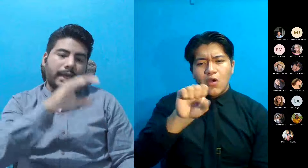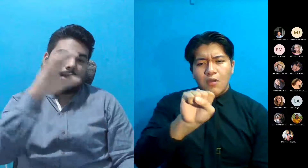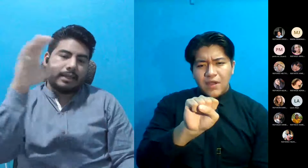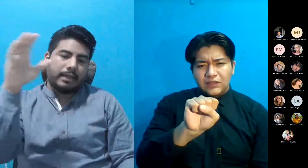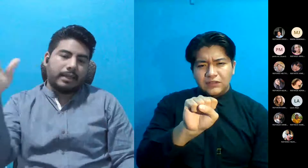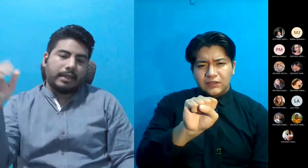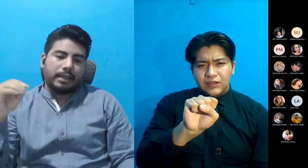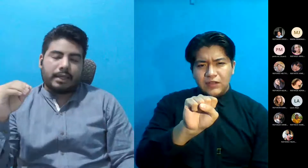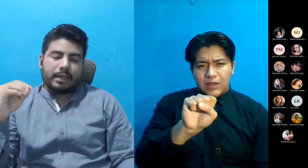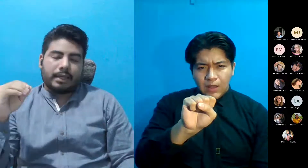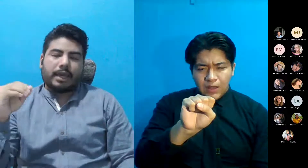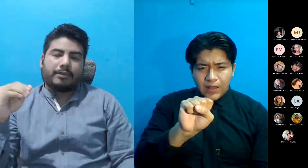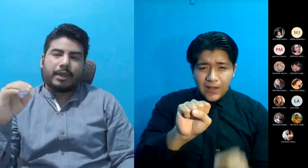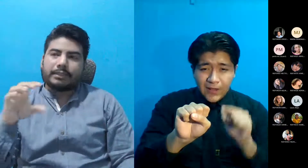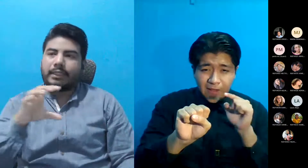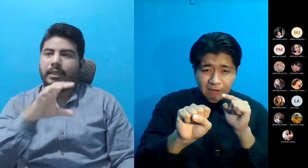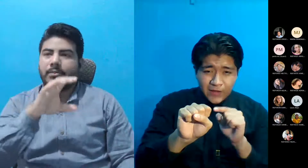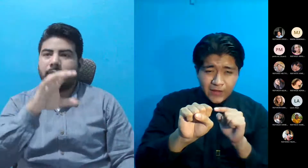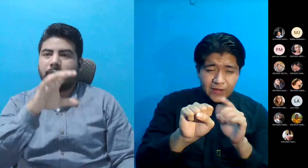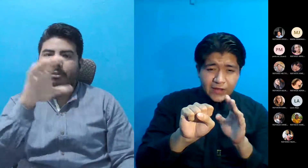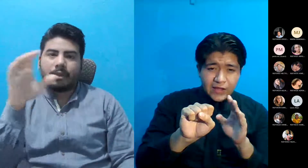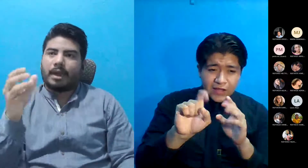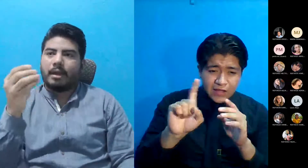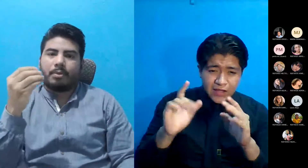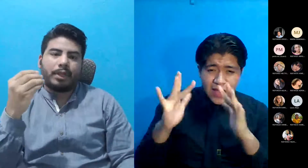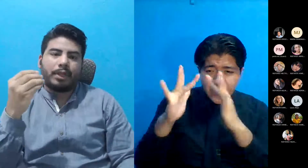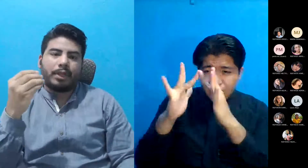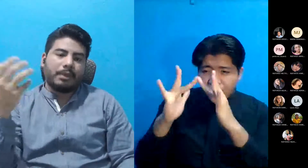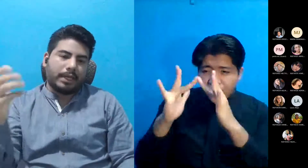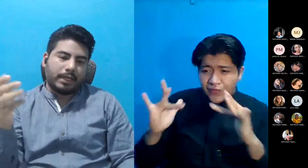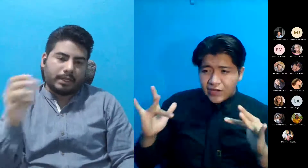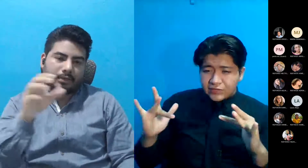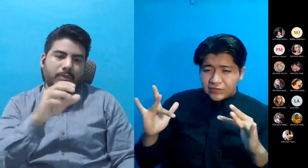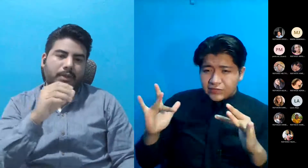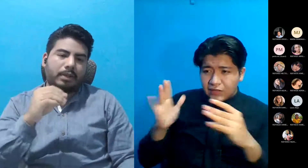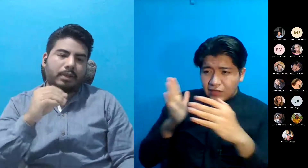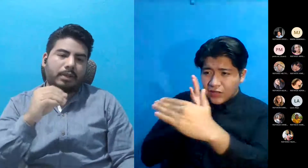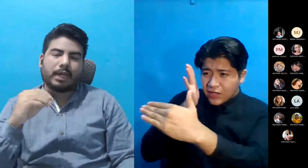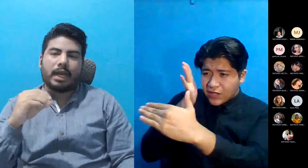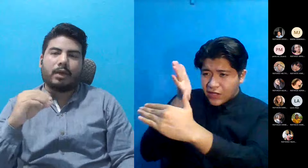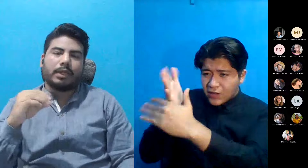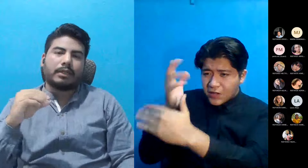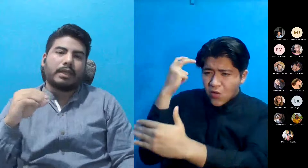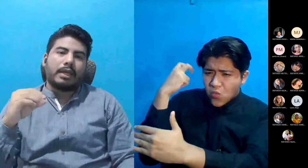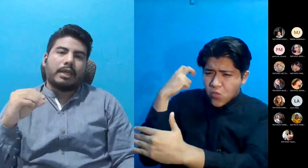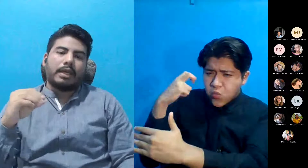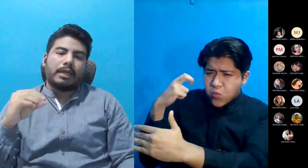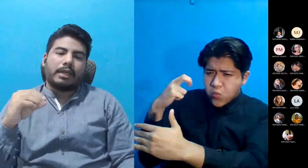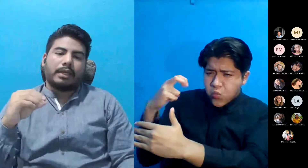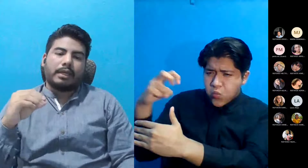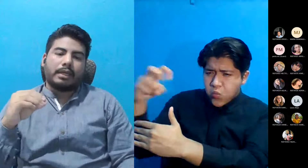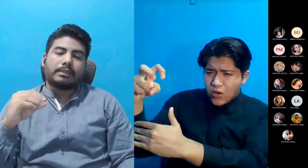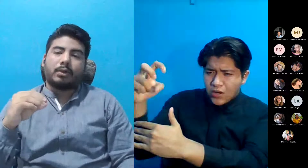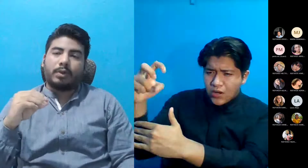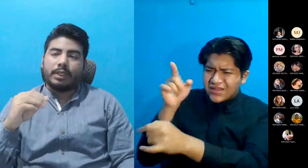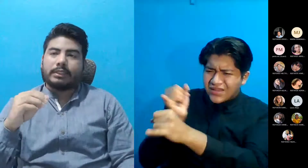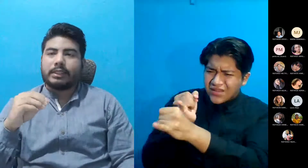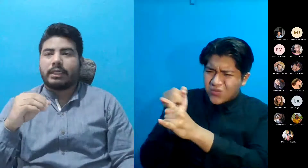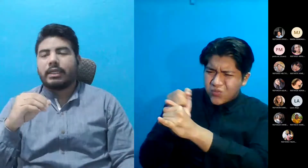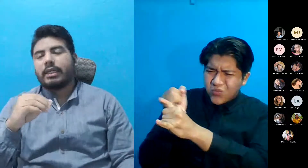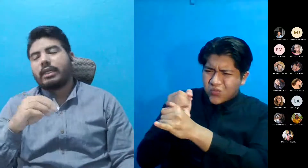él viaja a Francia también para poder investigar. Estamos hablando que Gallaudet